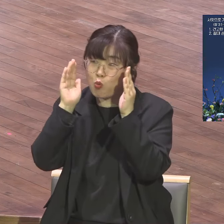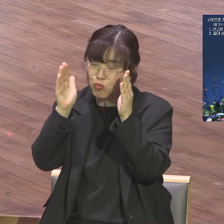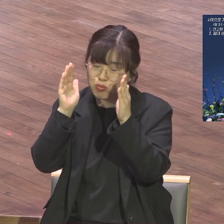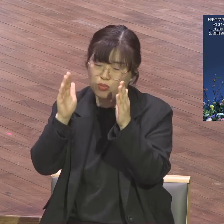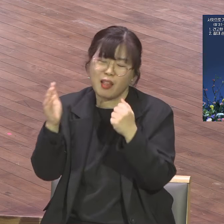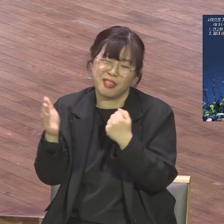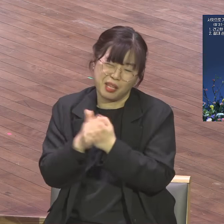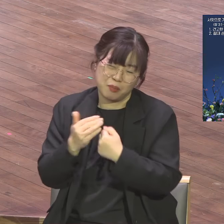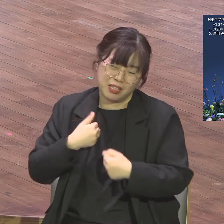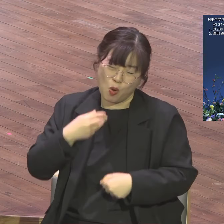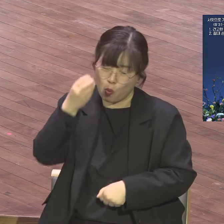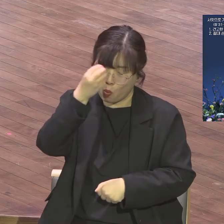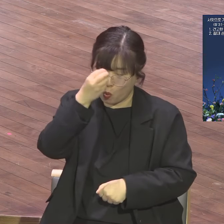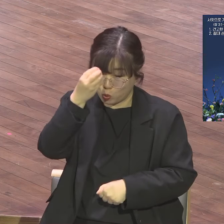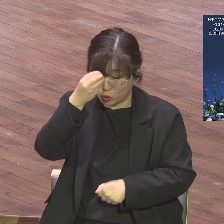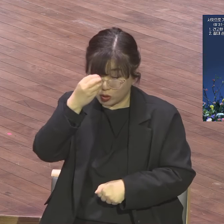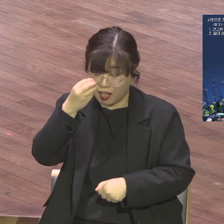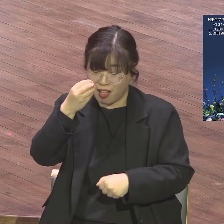돌려야 돼.